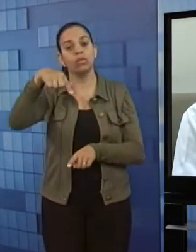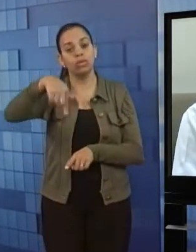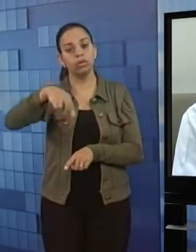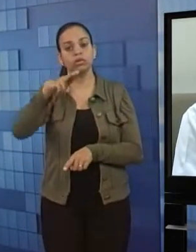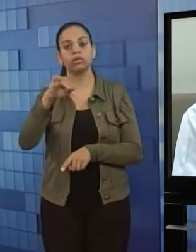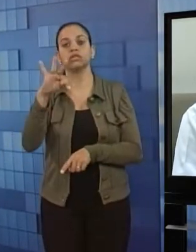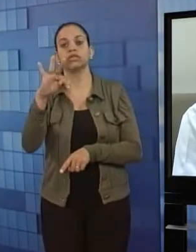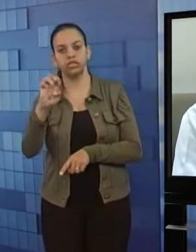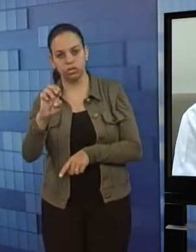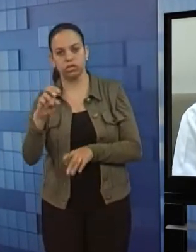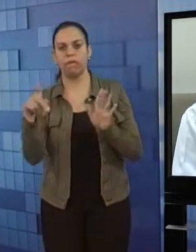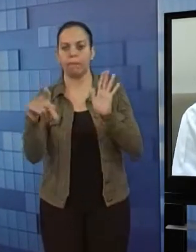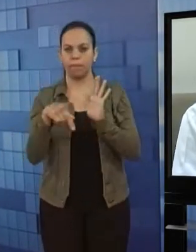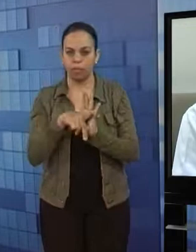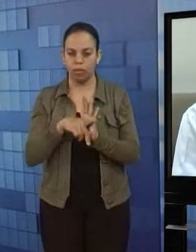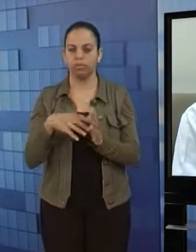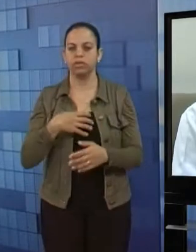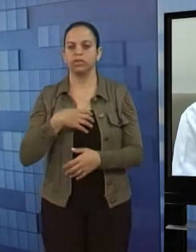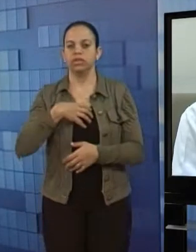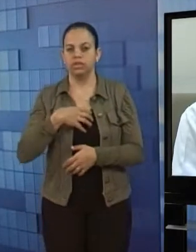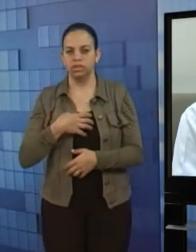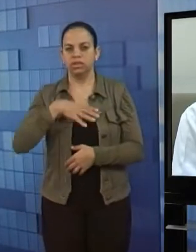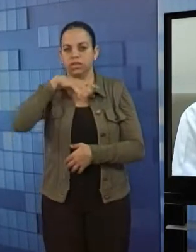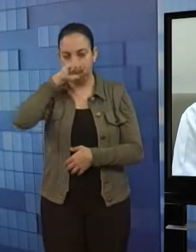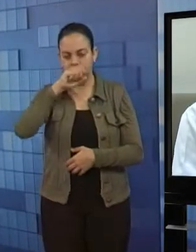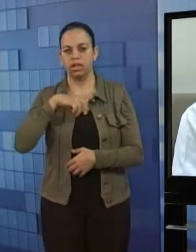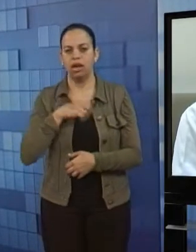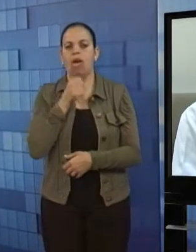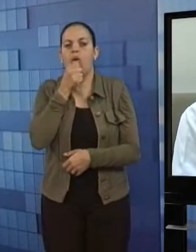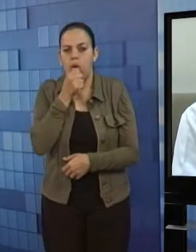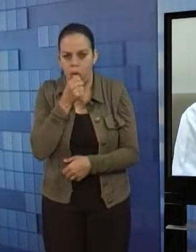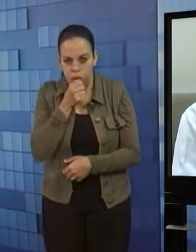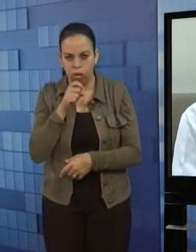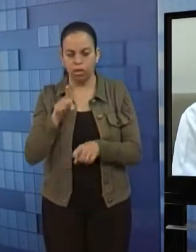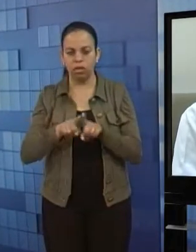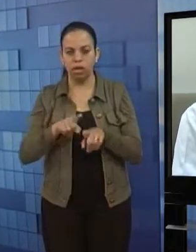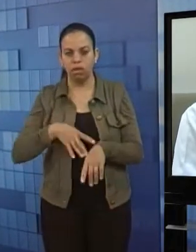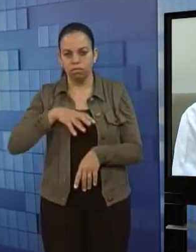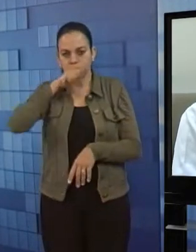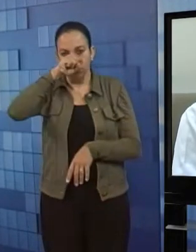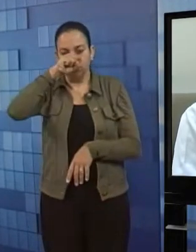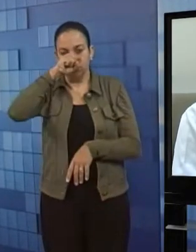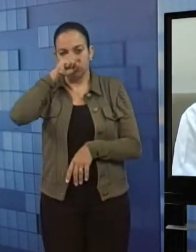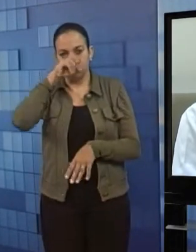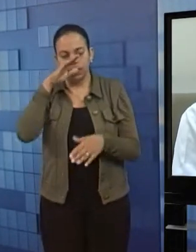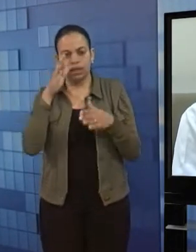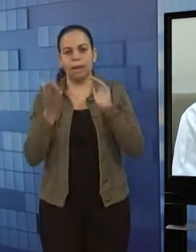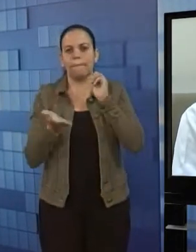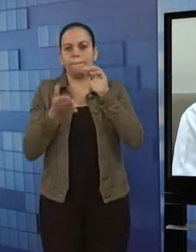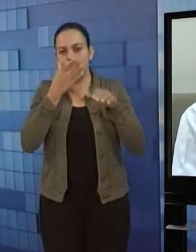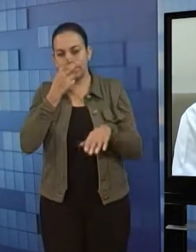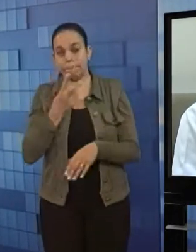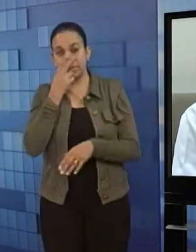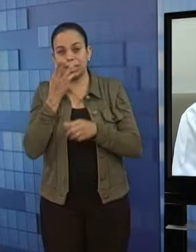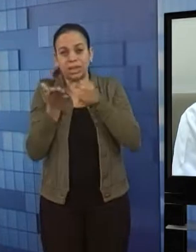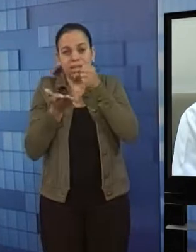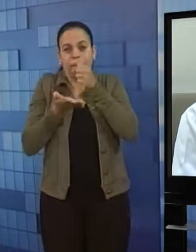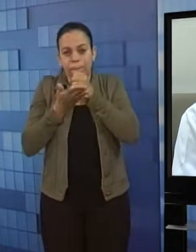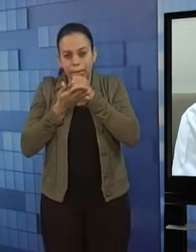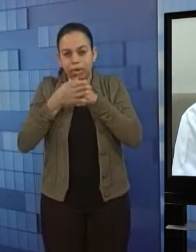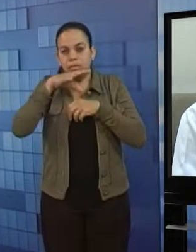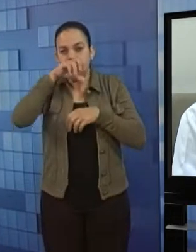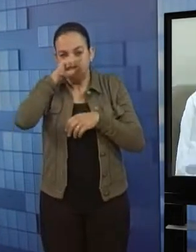bronquite asmática, aí vem a tosse, a falta de ar, às vezes fica chiando ou roncando o peito, a tosse pode ser seca ou